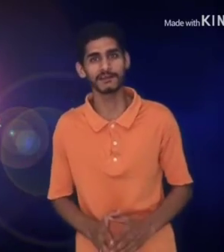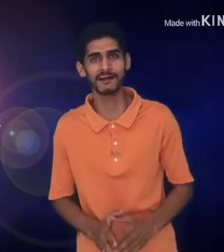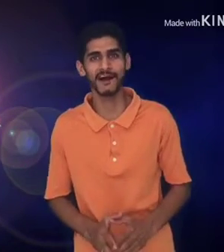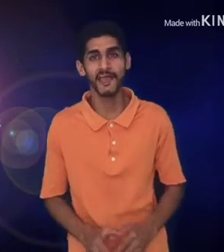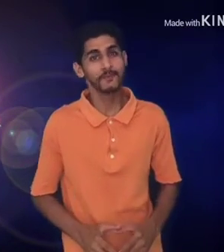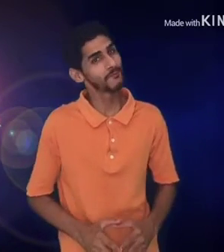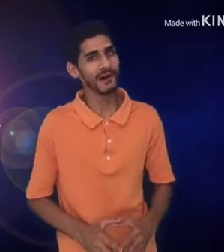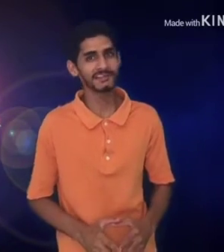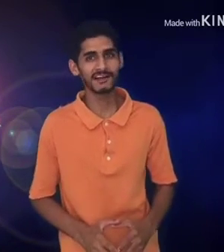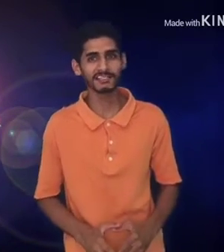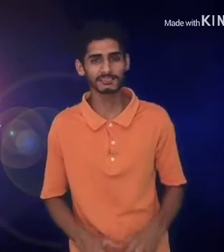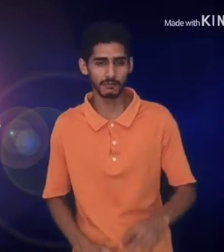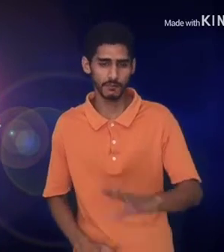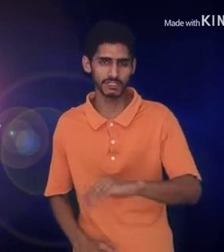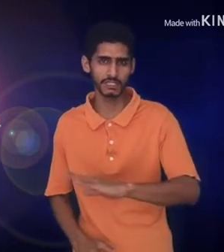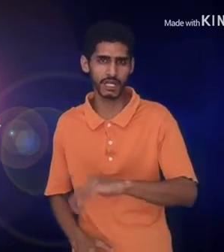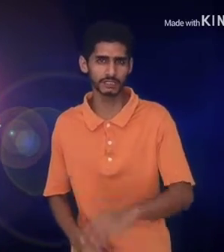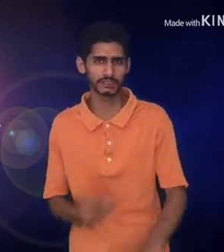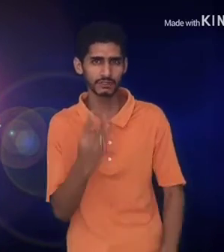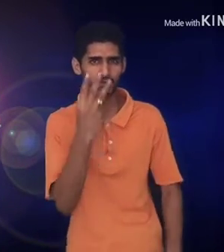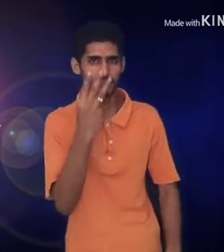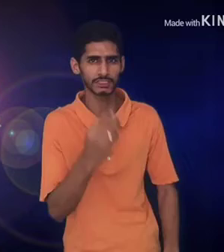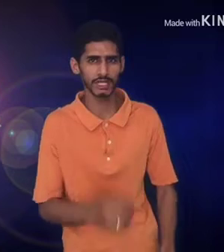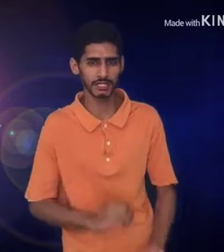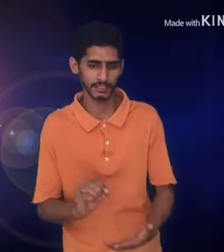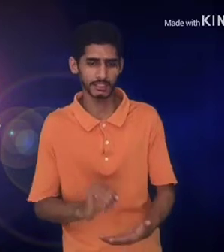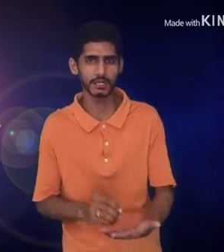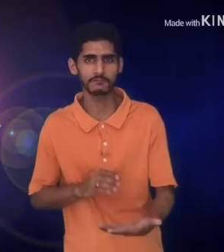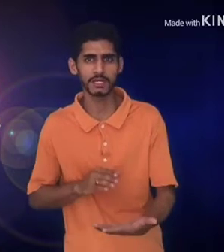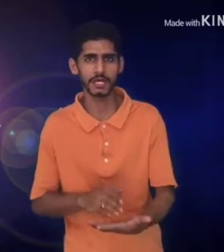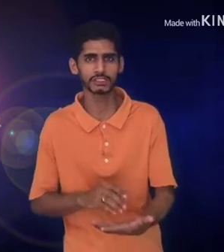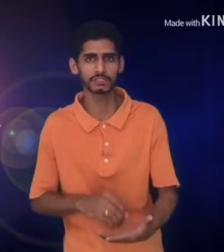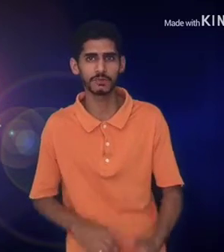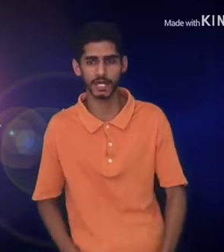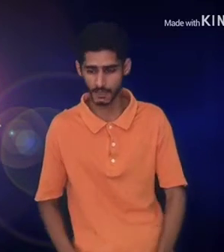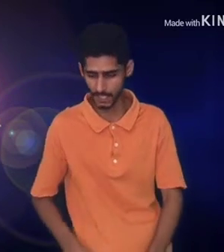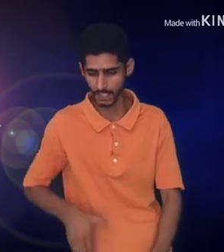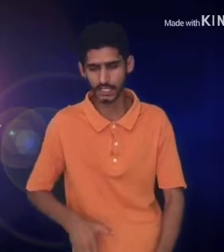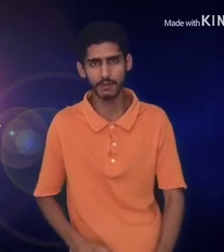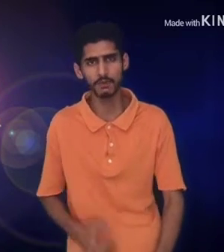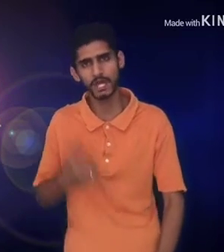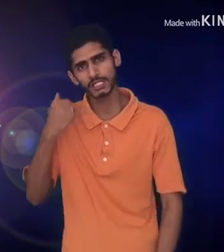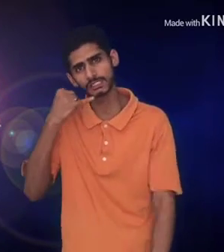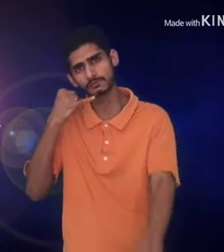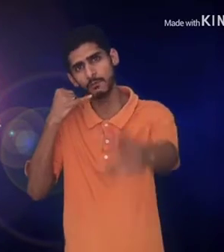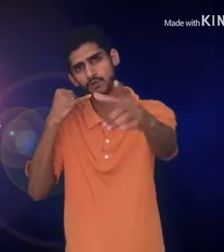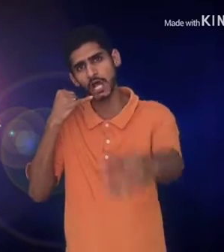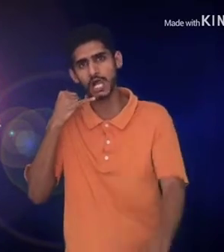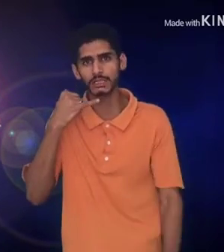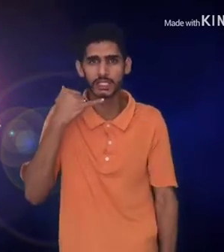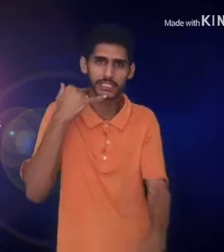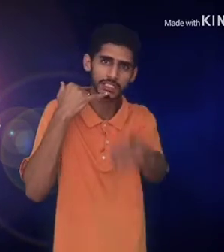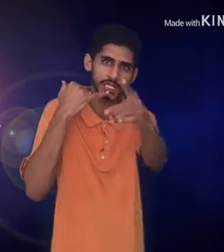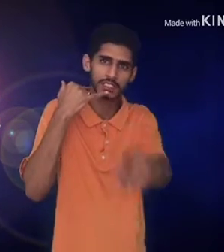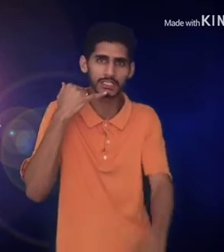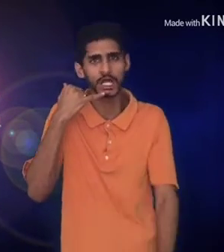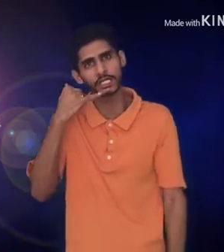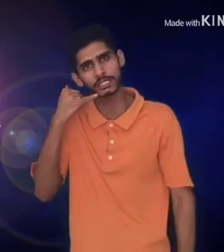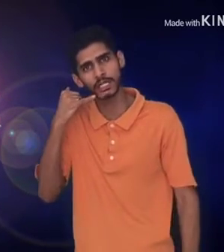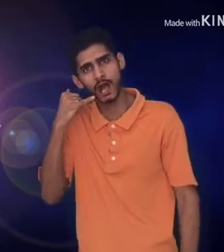मारियां मारियां दीता मामे जी ने हाथ तेन सुदा चलान कटके मेरे हच भड़ाया मैं कड़ या मोबैल की की पाफूनागत तेरे साल ने जलान कते